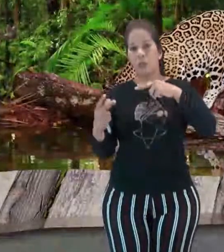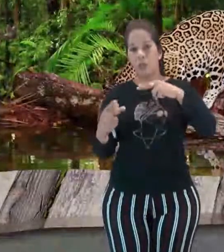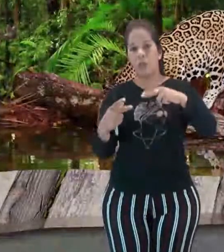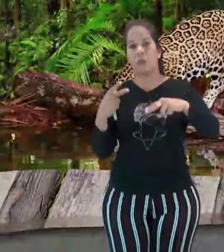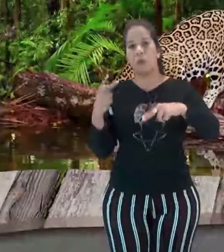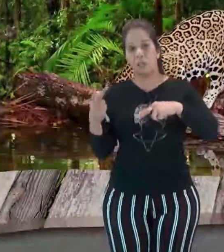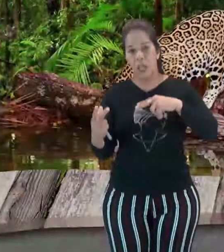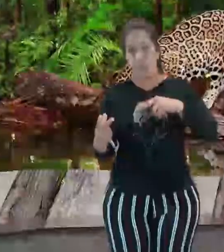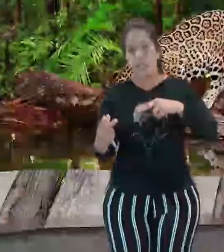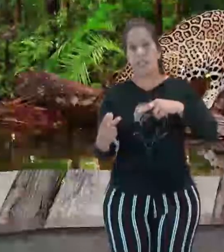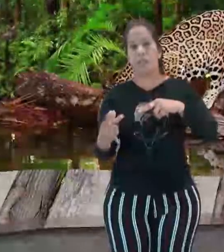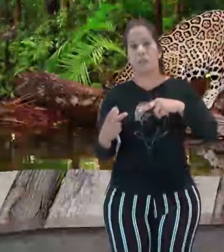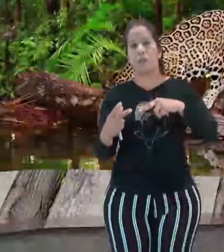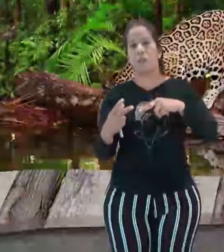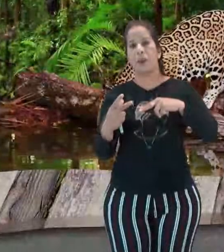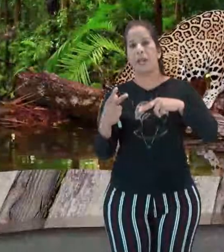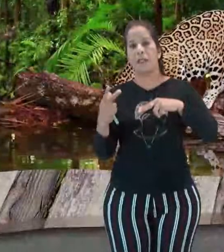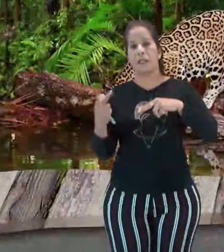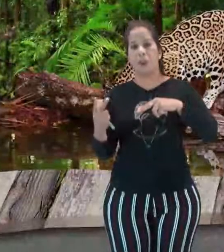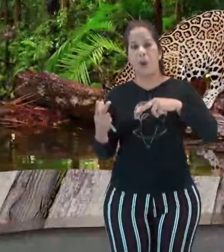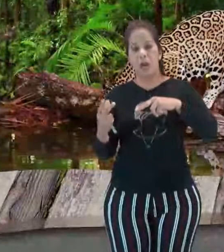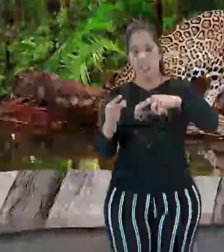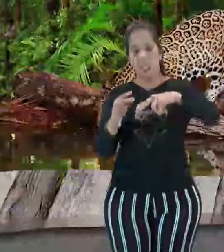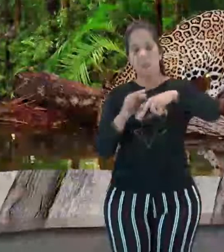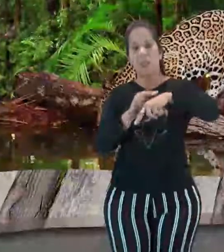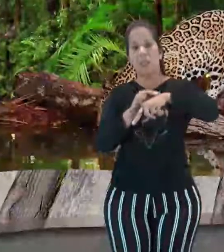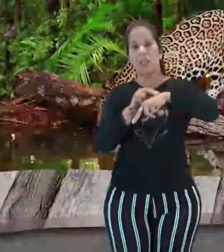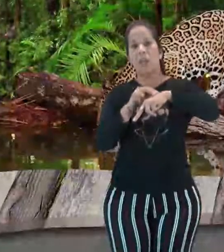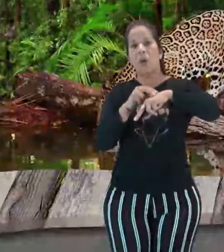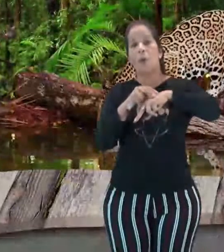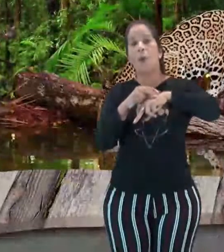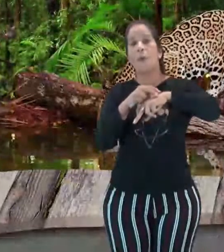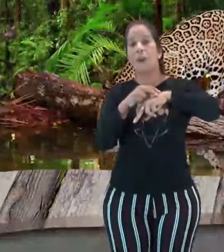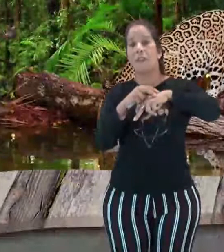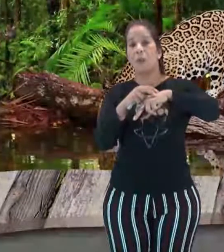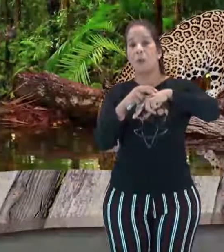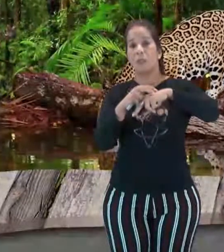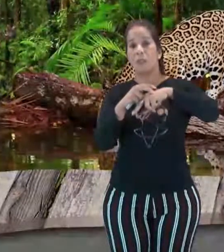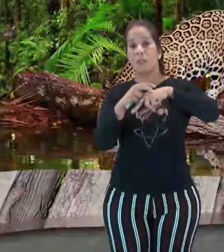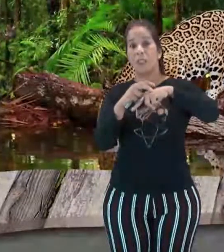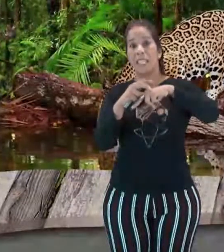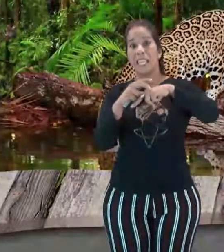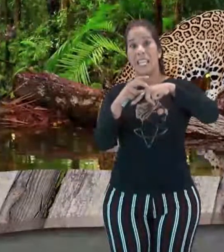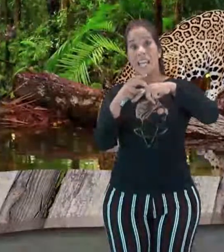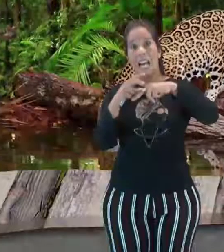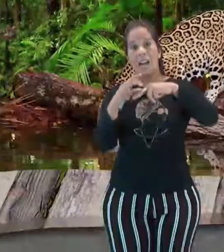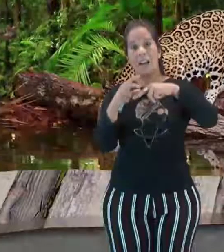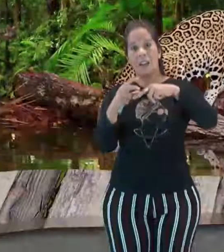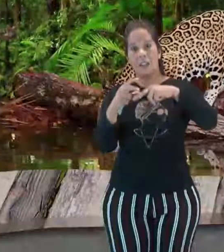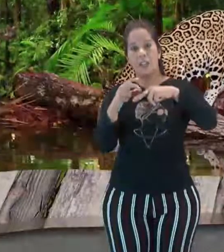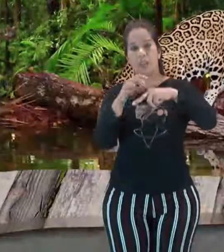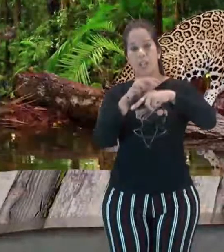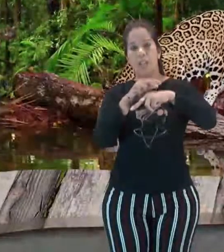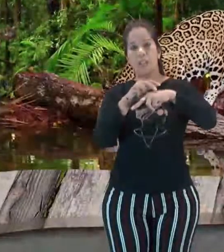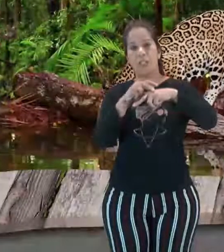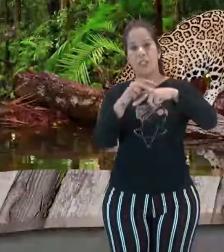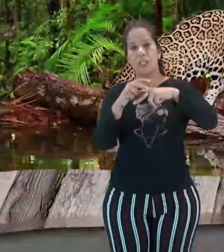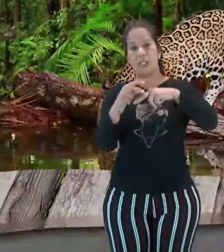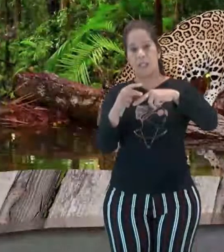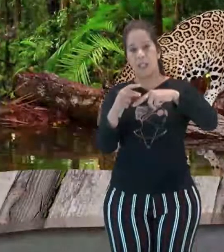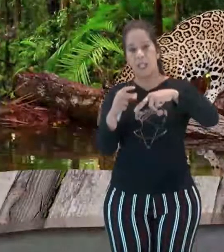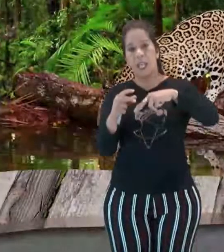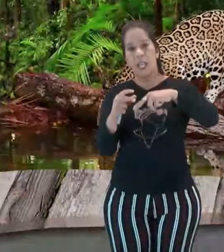nos estímulos, né, que são disparados aí no organismo, esse corpo cavernoso, então, vai se irrigar, encher